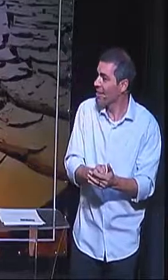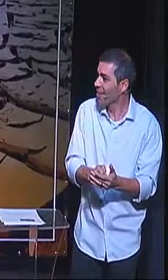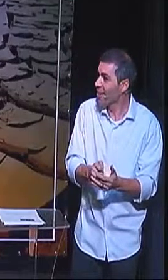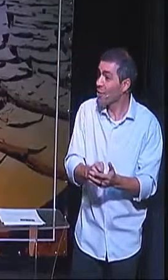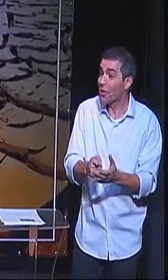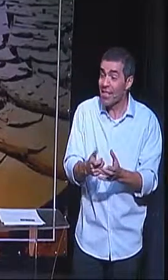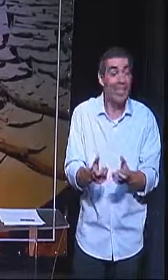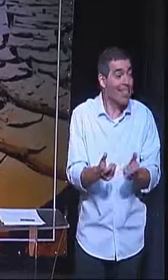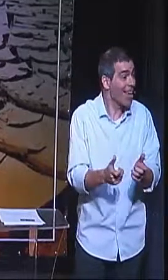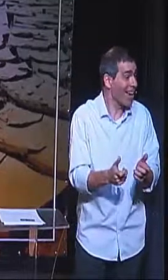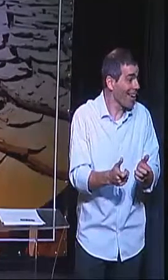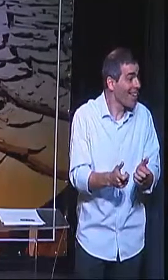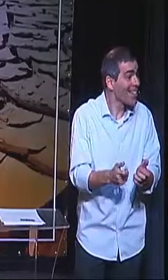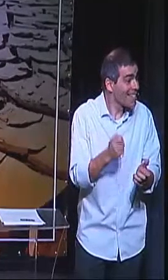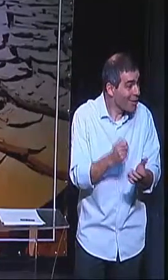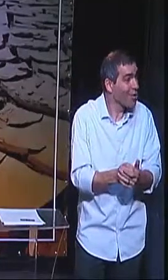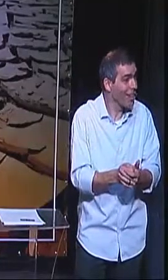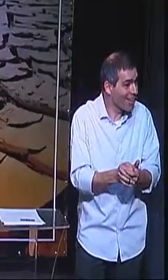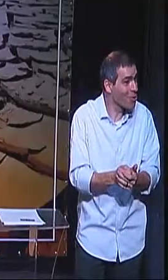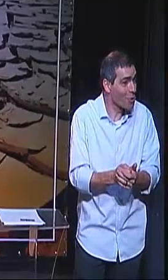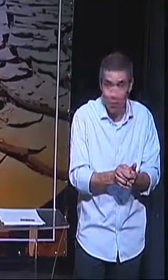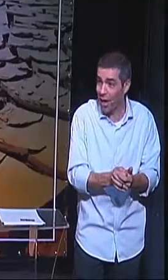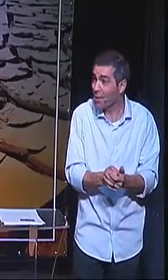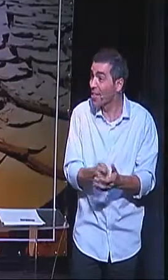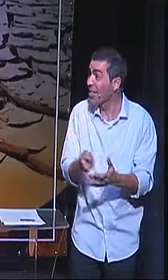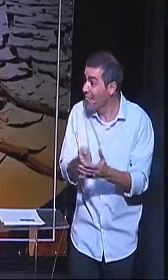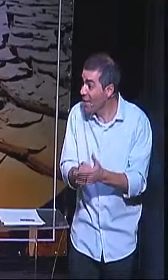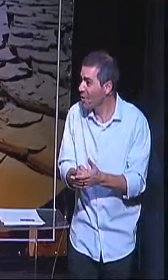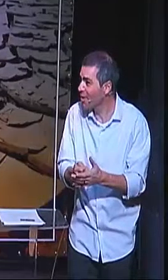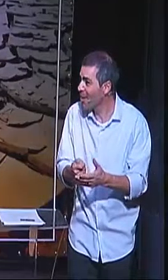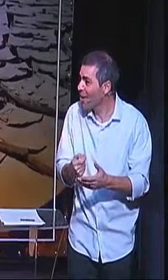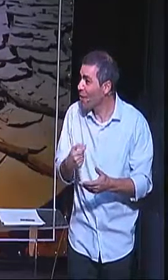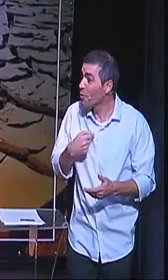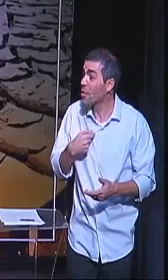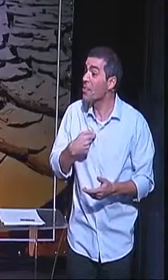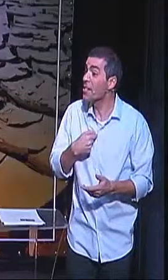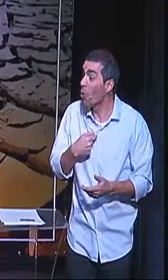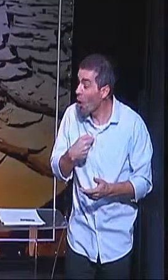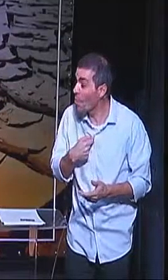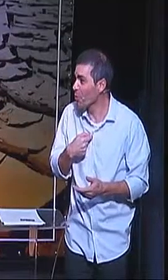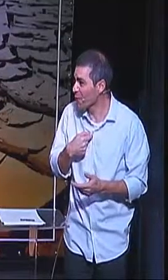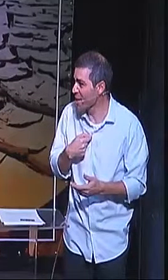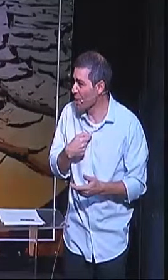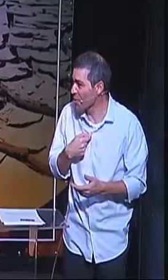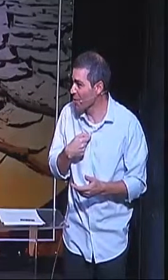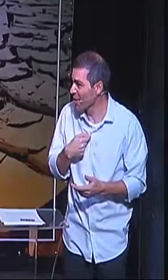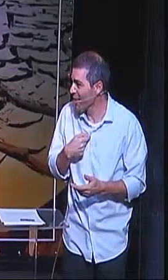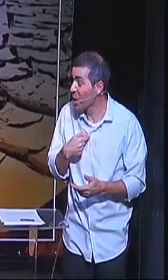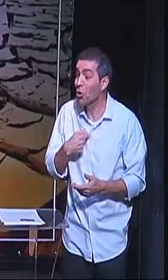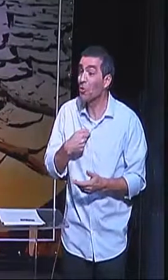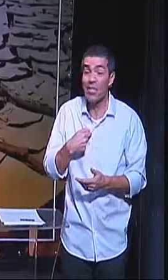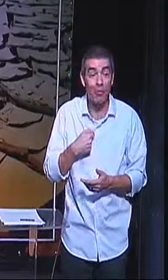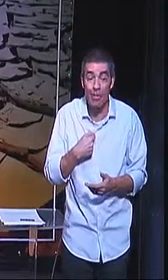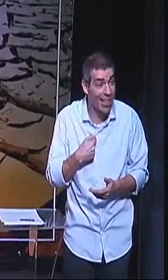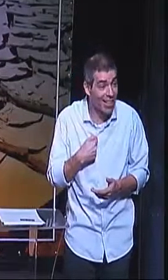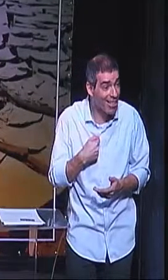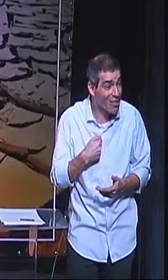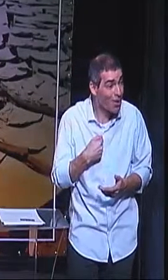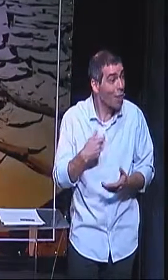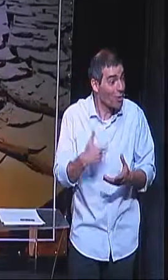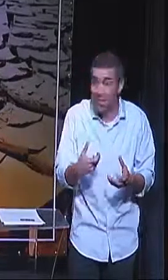se você quiser servir a crise de fato de ser livre você precisa morrer pra você mesmo e enquanto você não